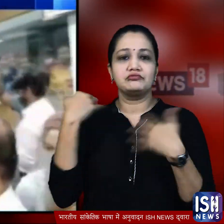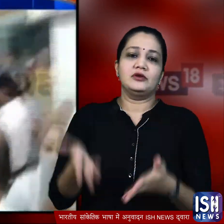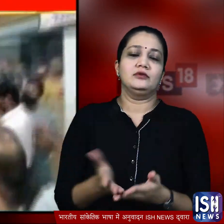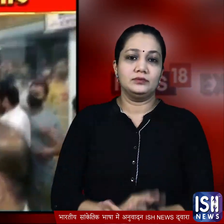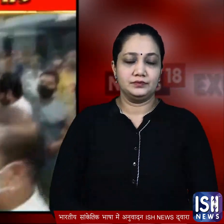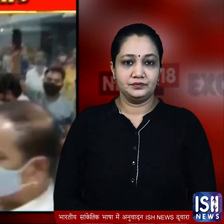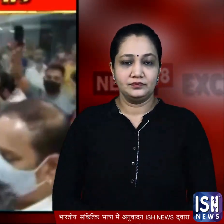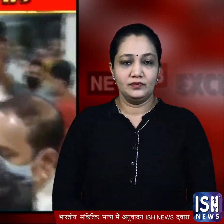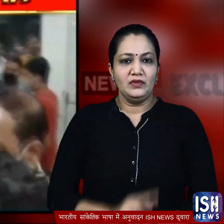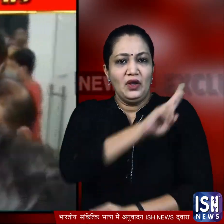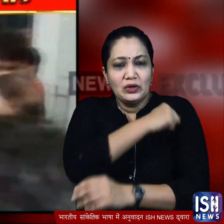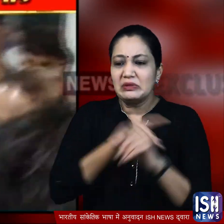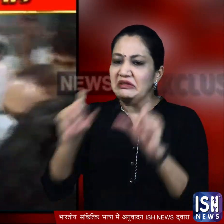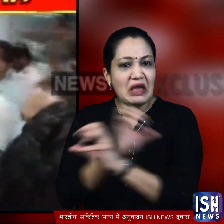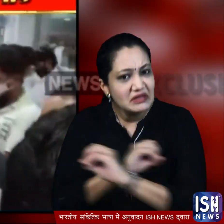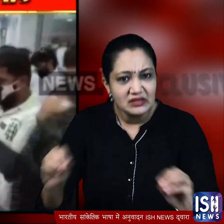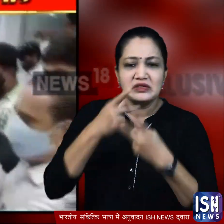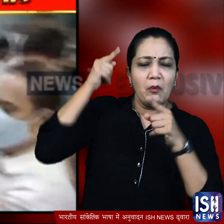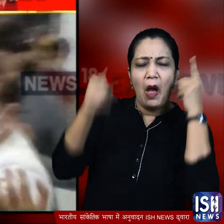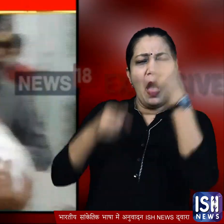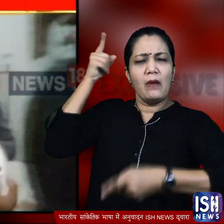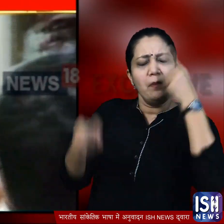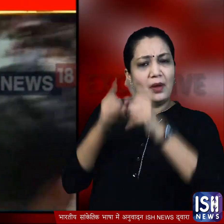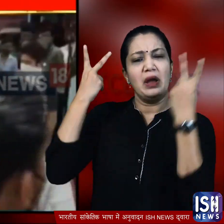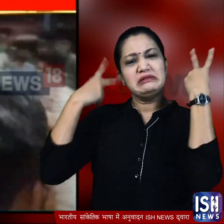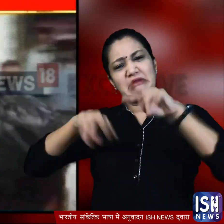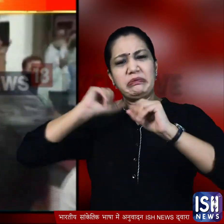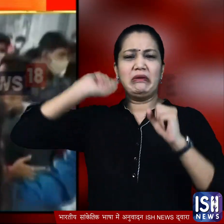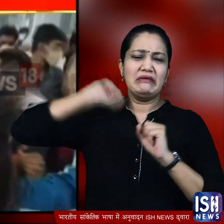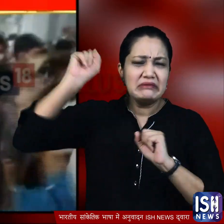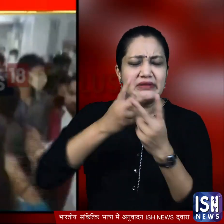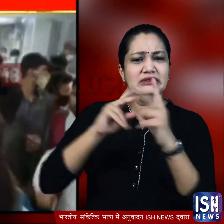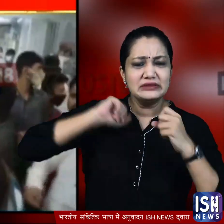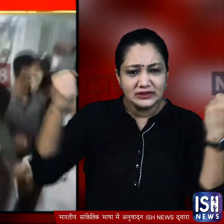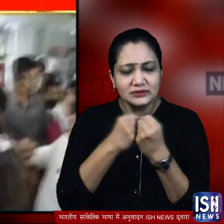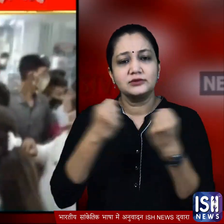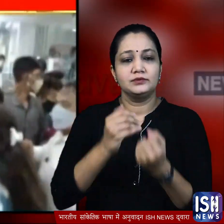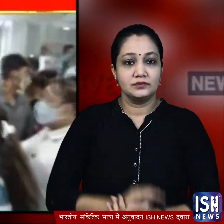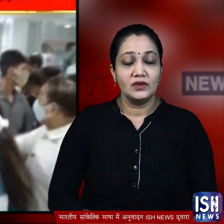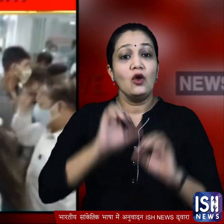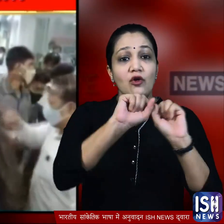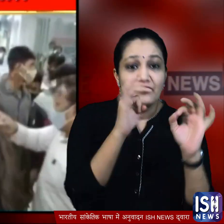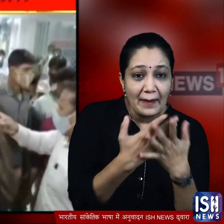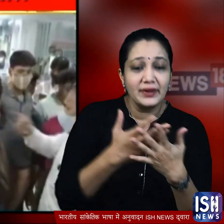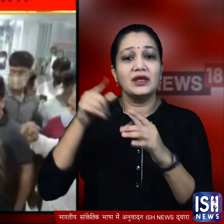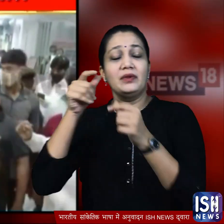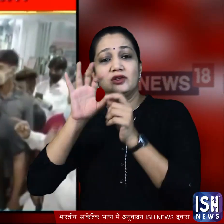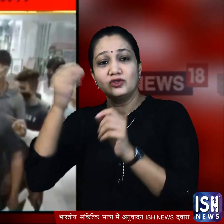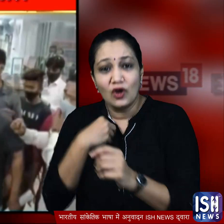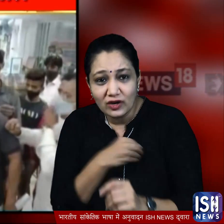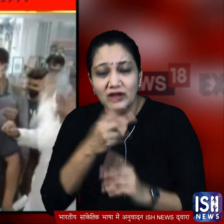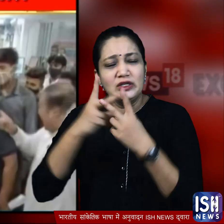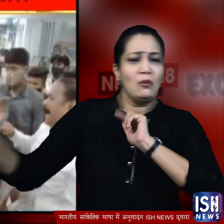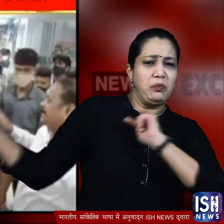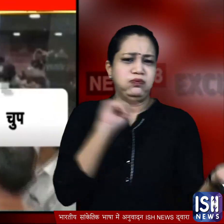और अस्पताल पर लापरवाही का आरोप लगाते हुए इन लोगों ने वहां हंगामा शुरू कर दिया। इस दौरान मरीजों के परिवार वालों की अस्पताल के डॉक्टरों से